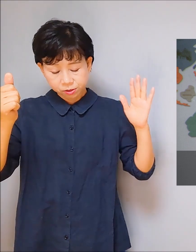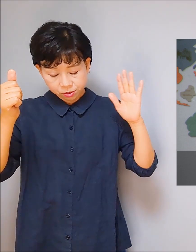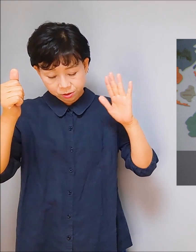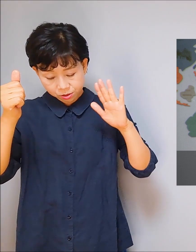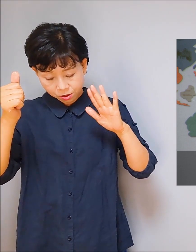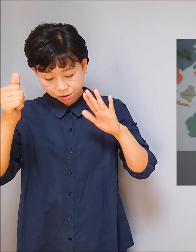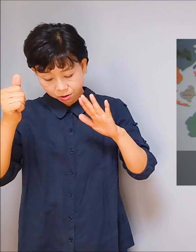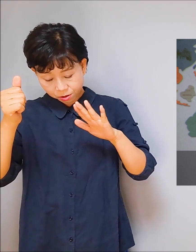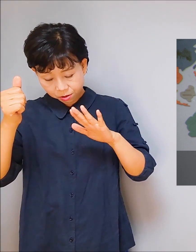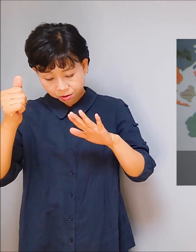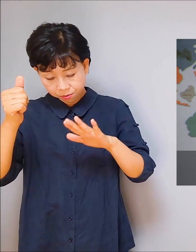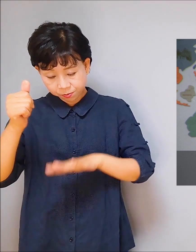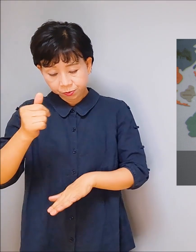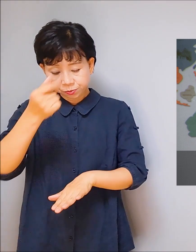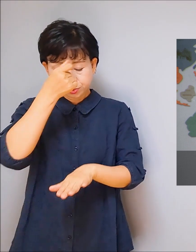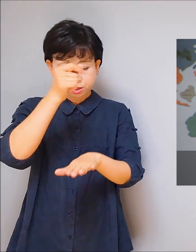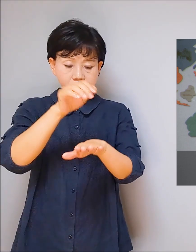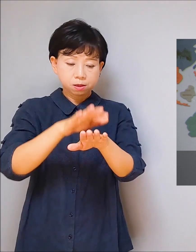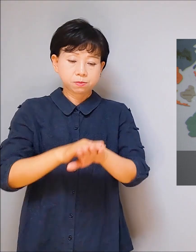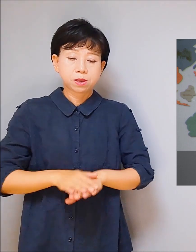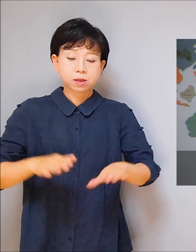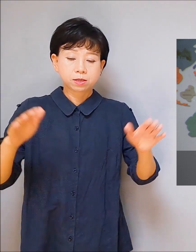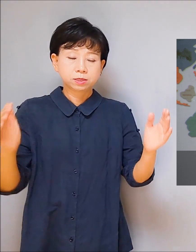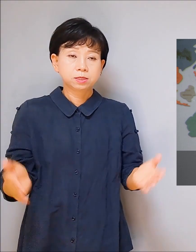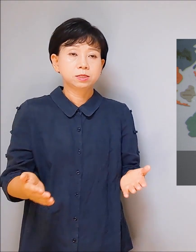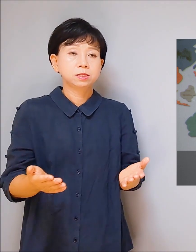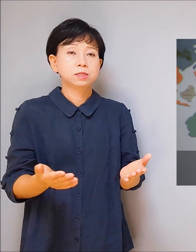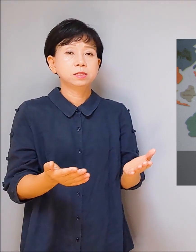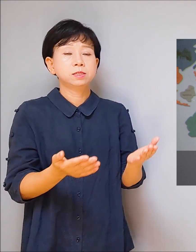주께와 엎드려